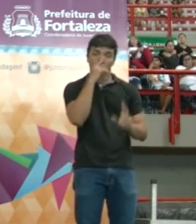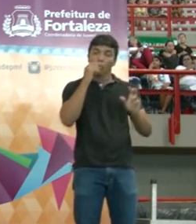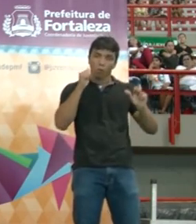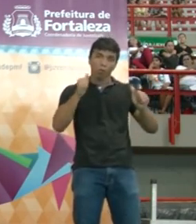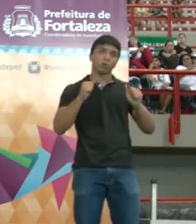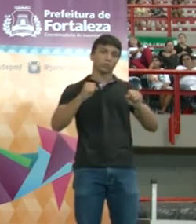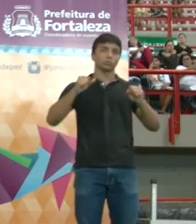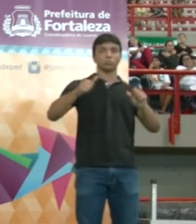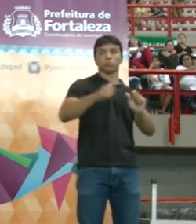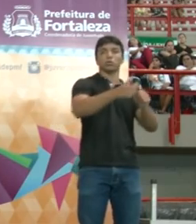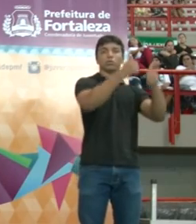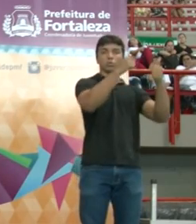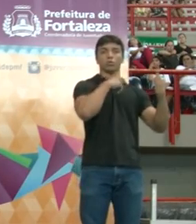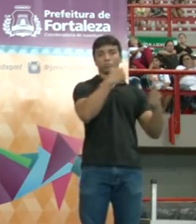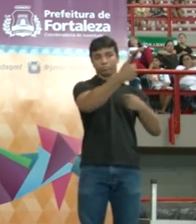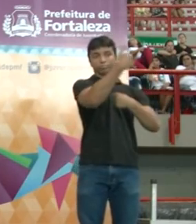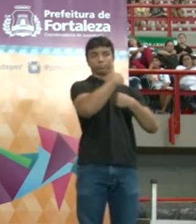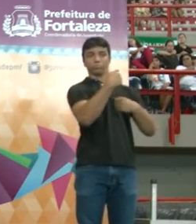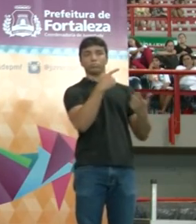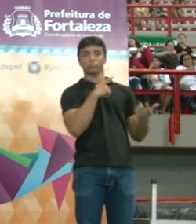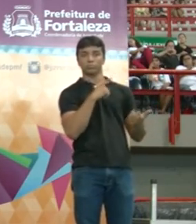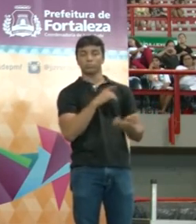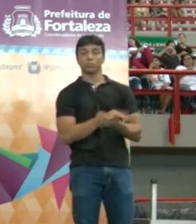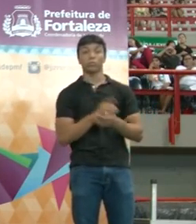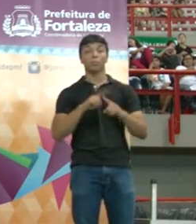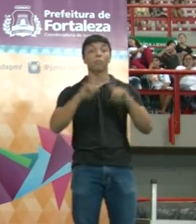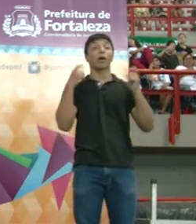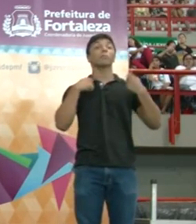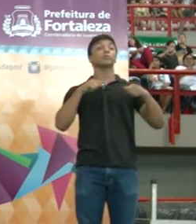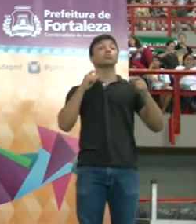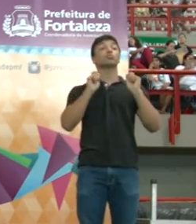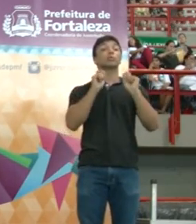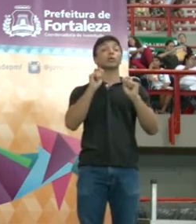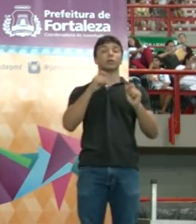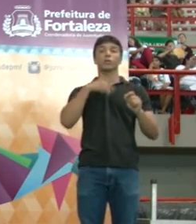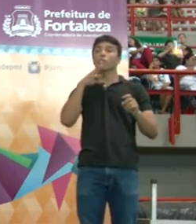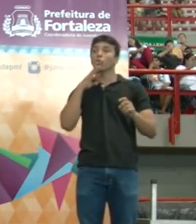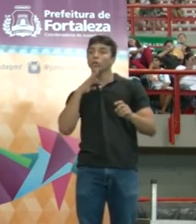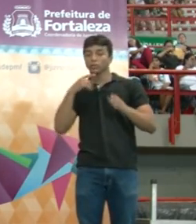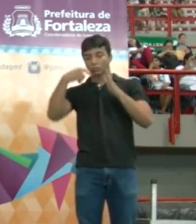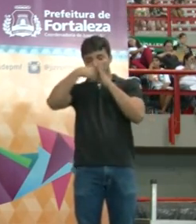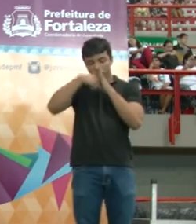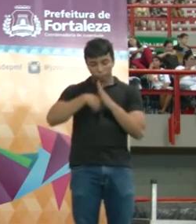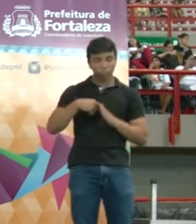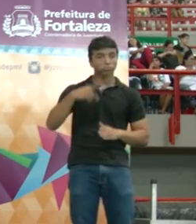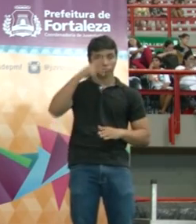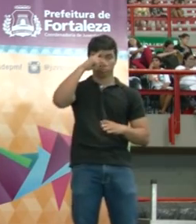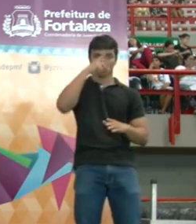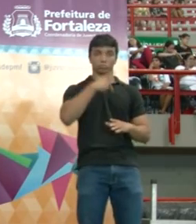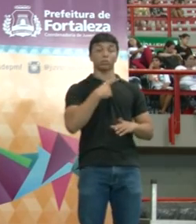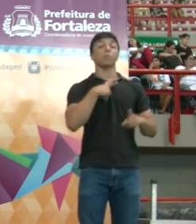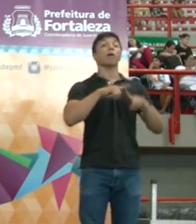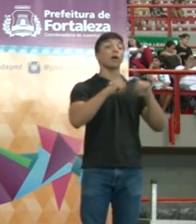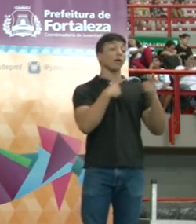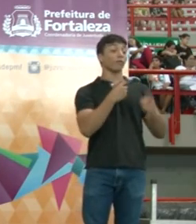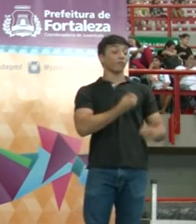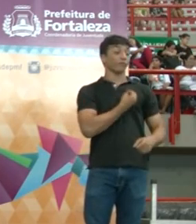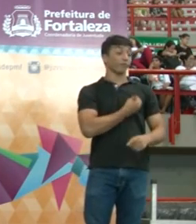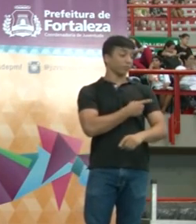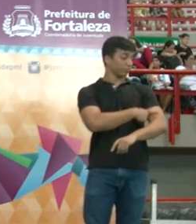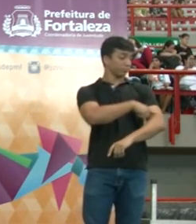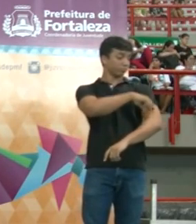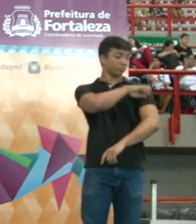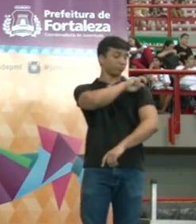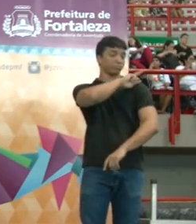melhores, talvez, do que o meu, né? Mas a gente tem que começar a nos conhecer. E a nossa vida escolar, ela serve